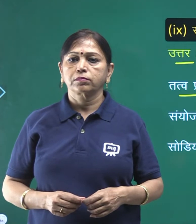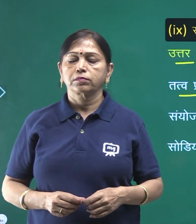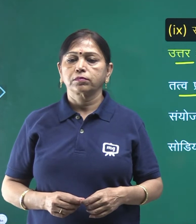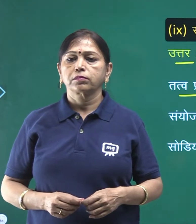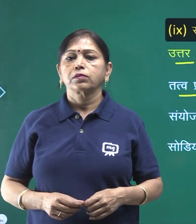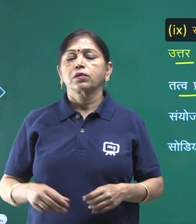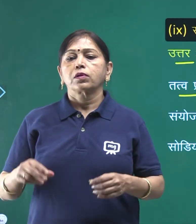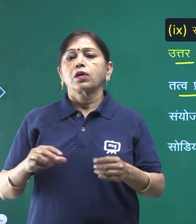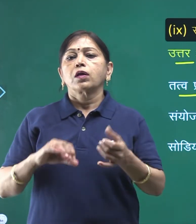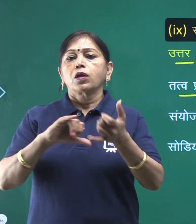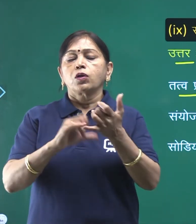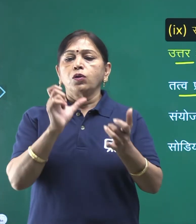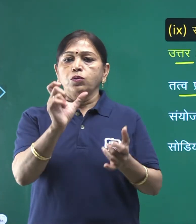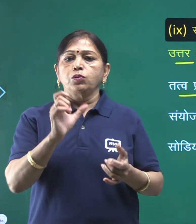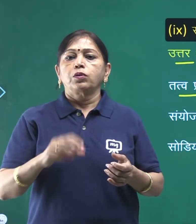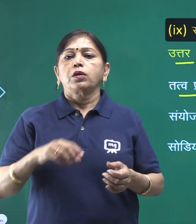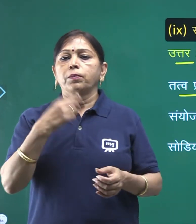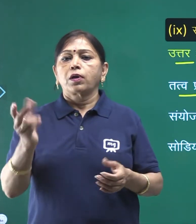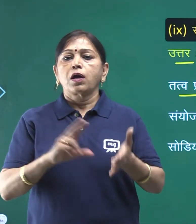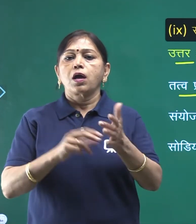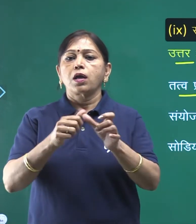सोडियम का Na